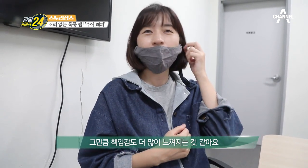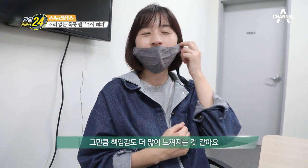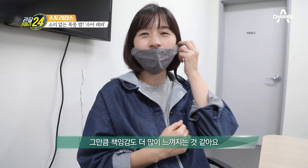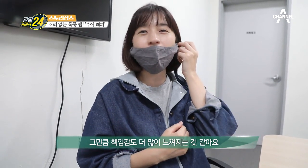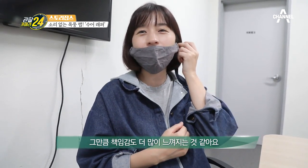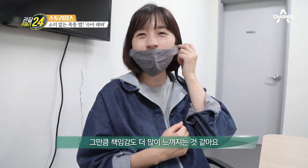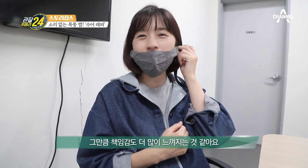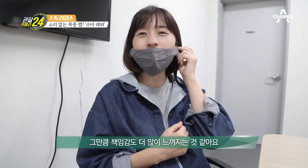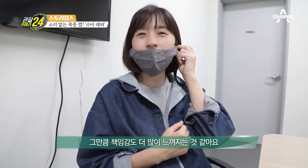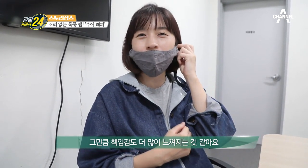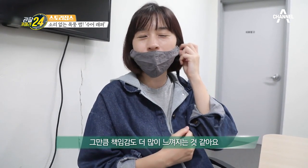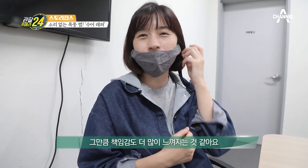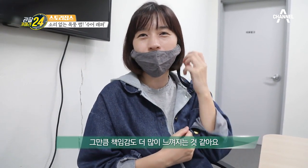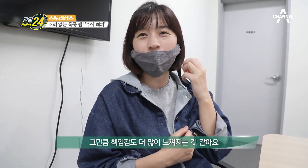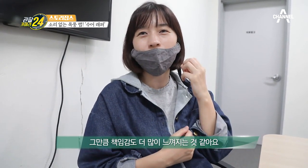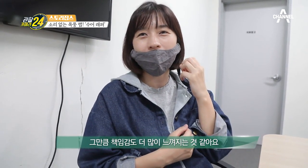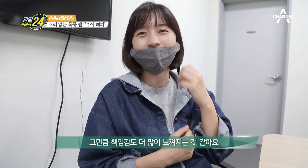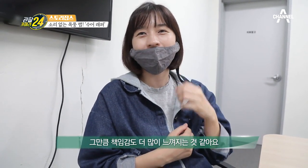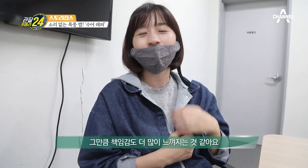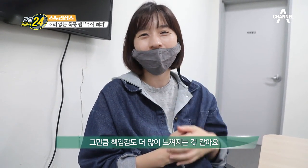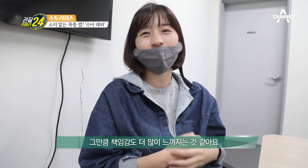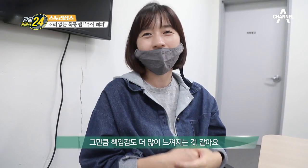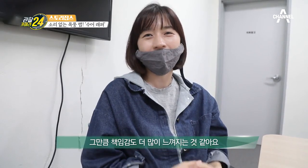사실 그만큼 책임감도 좀 더 많이 느껴지는 것 같아요.